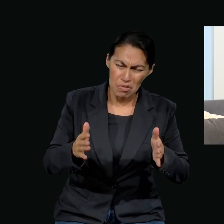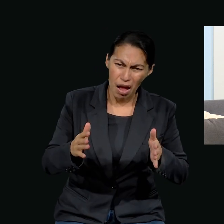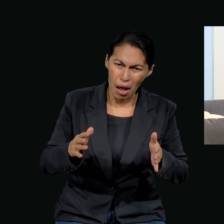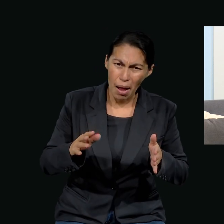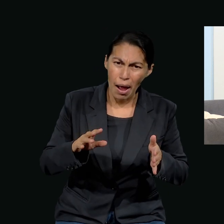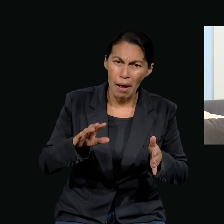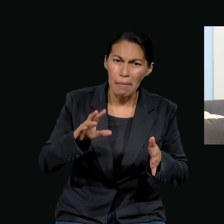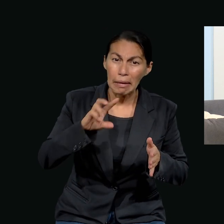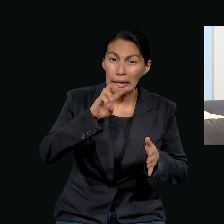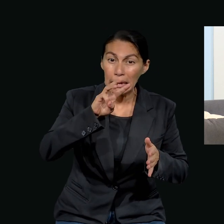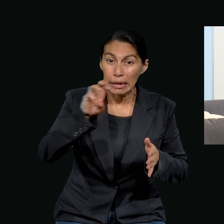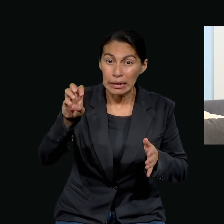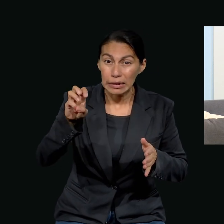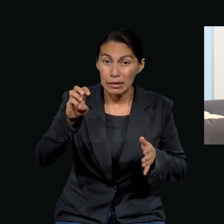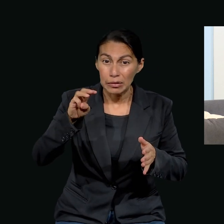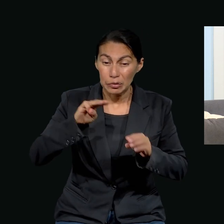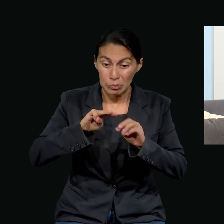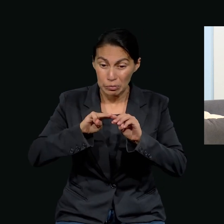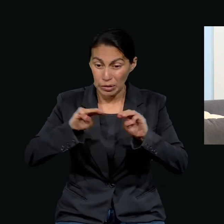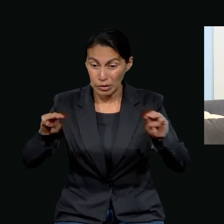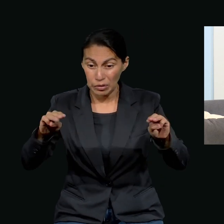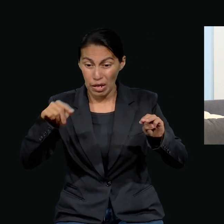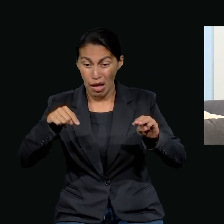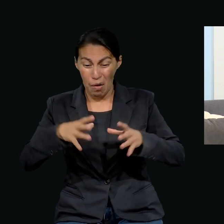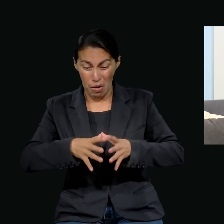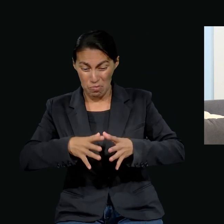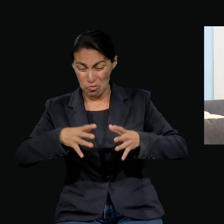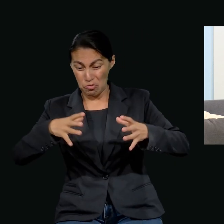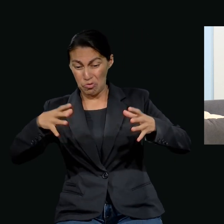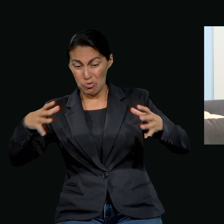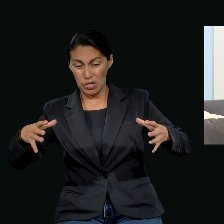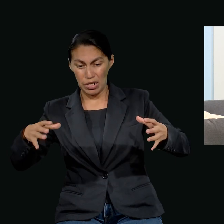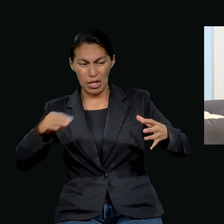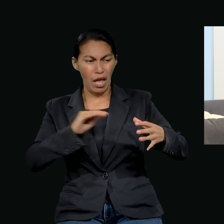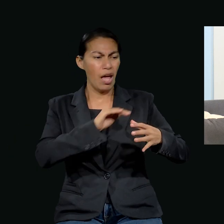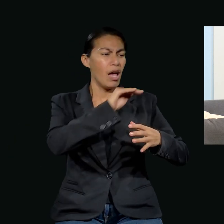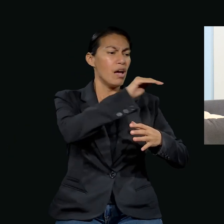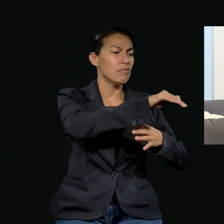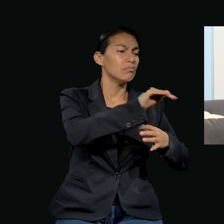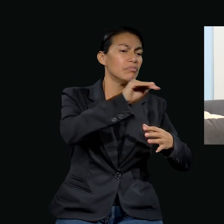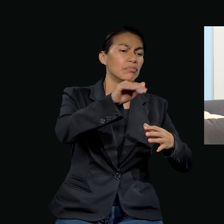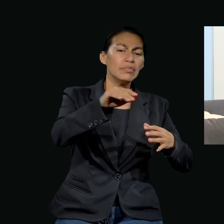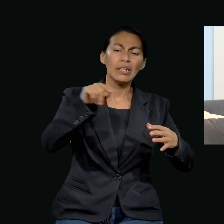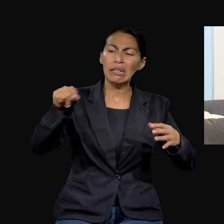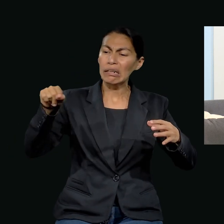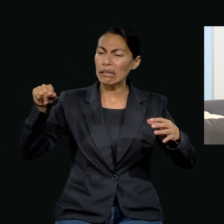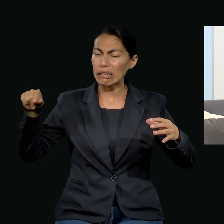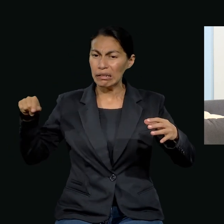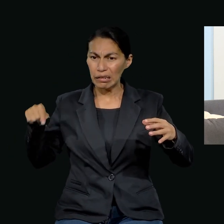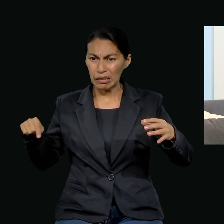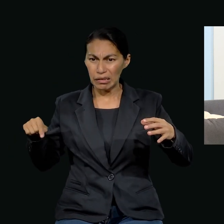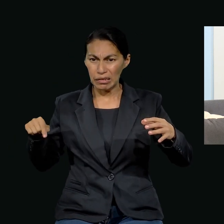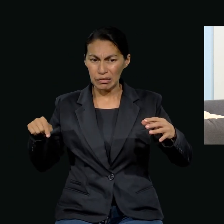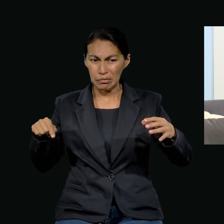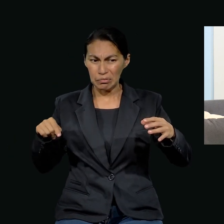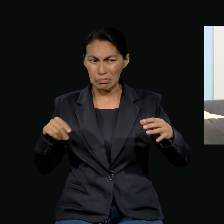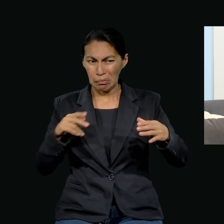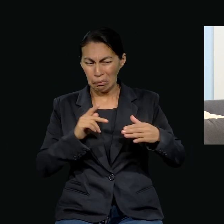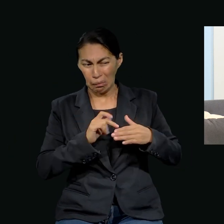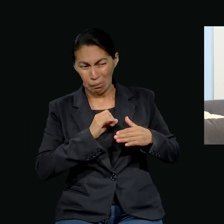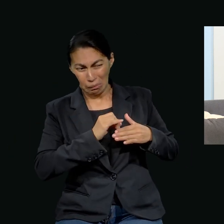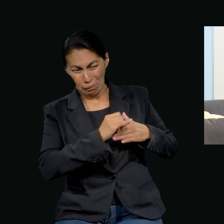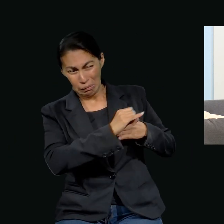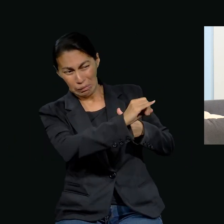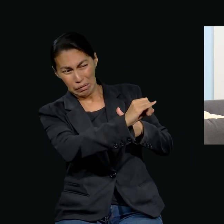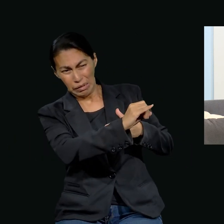detrás unos manglares bastante densos que casi avanzaban hasta más, como más de medio kilómetro. Y me